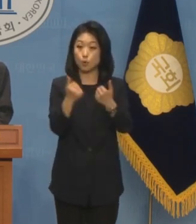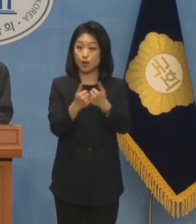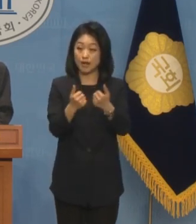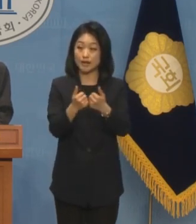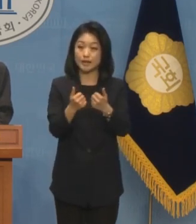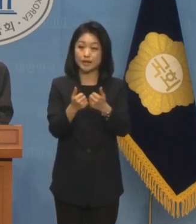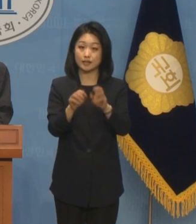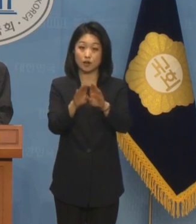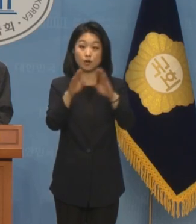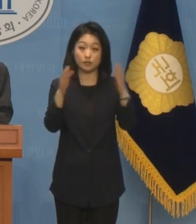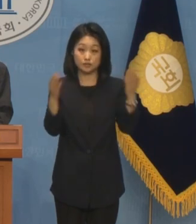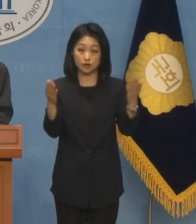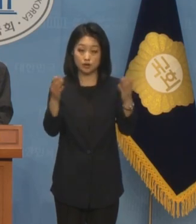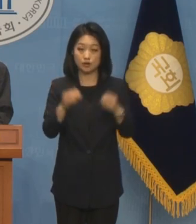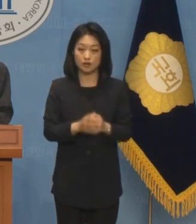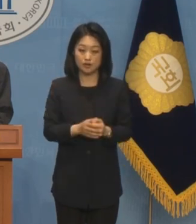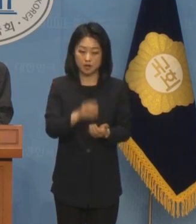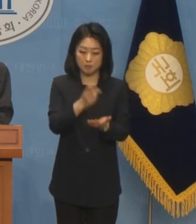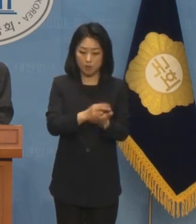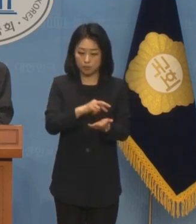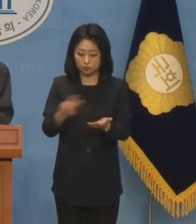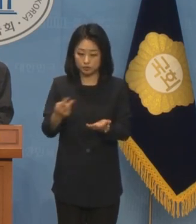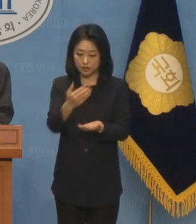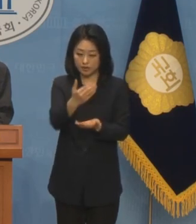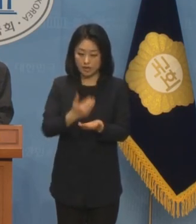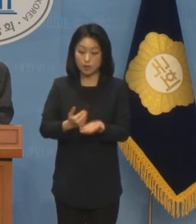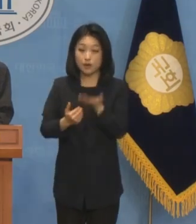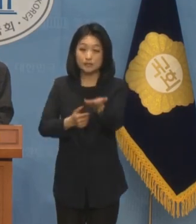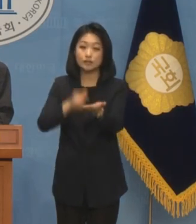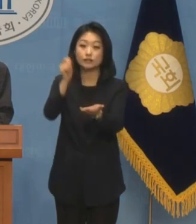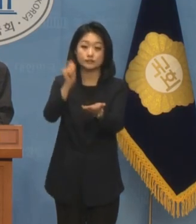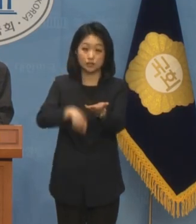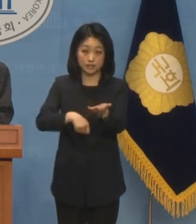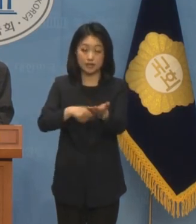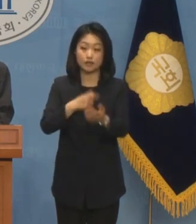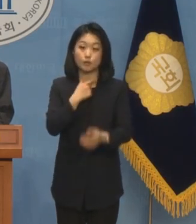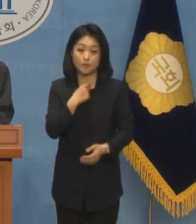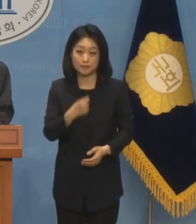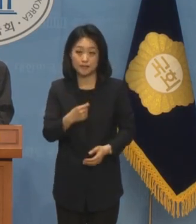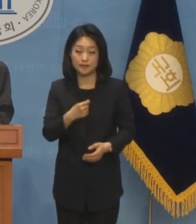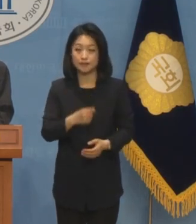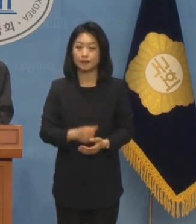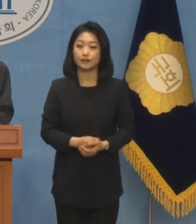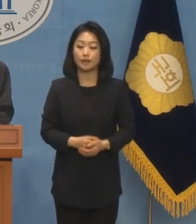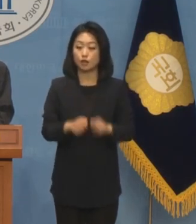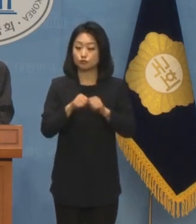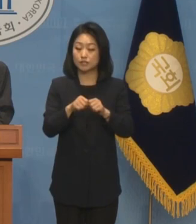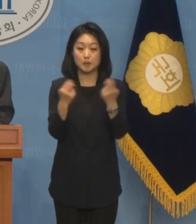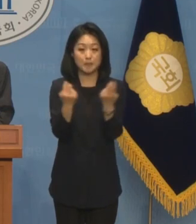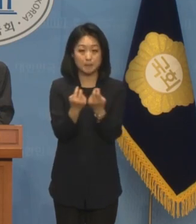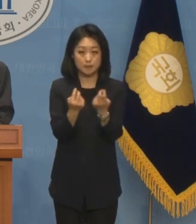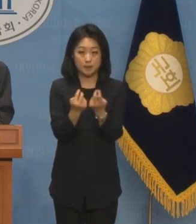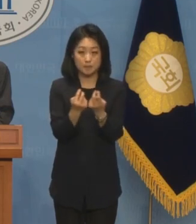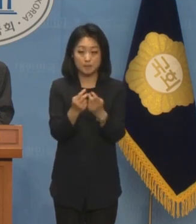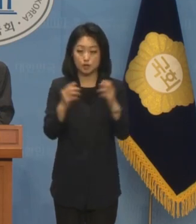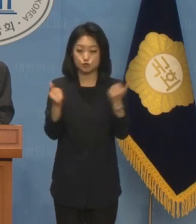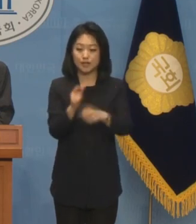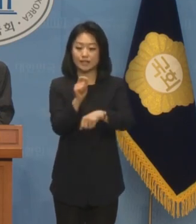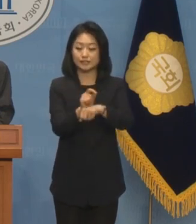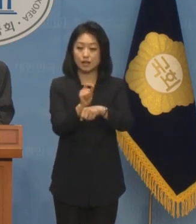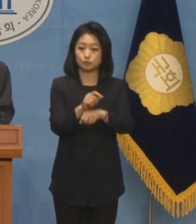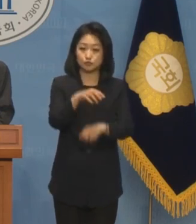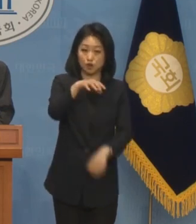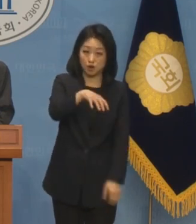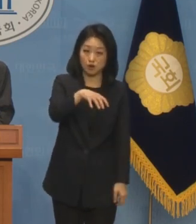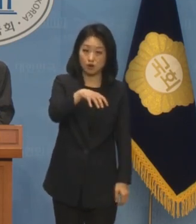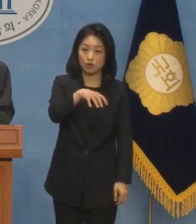보이에 수정된 내용을 올려서 처리하는 것으로 이야기를 나눴습니다 구체적인 방법은 국회 사무처와